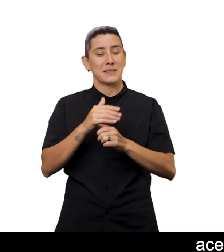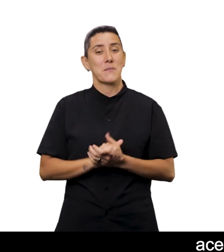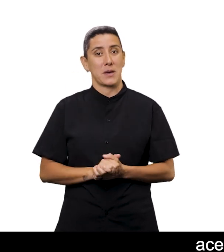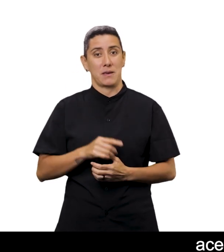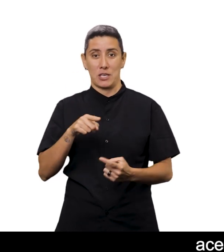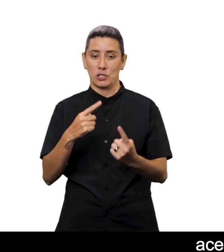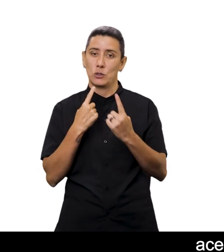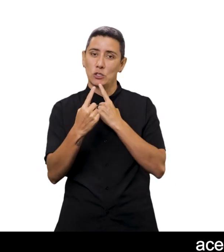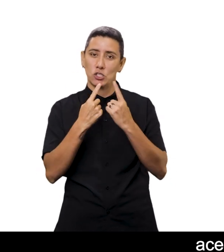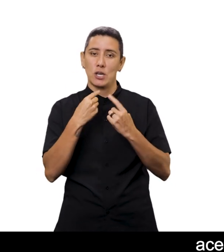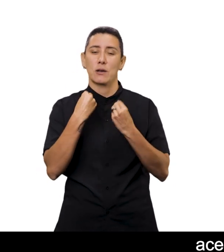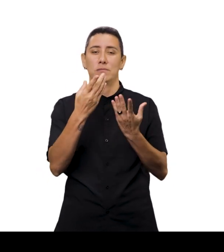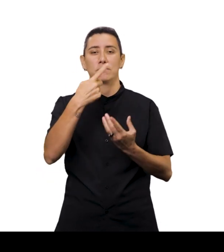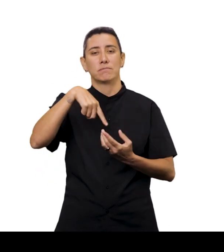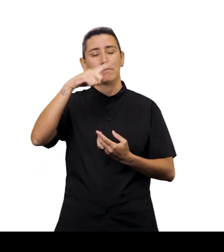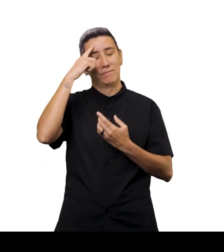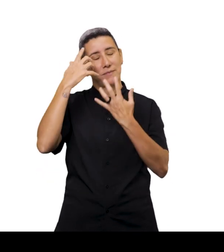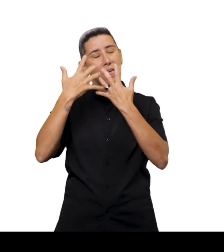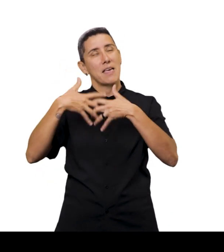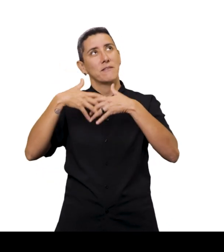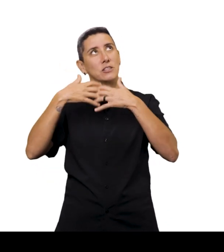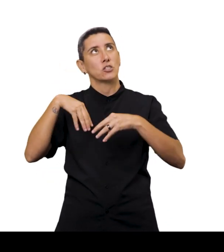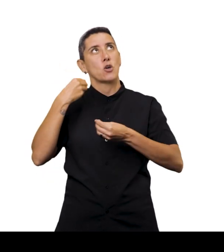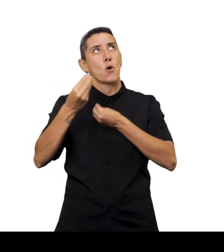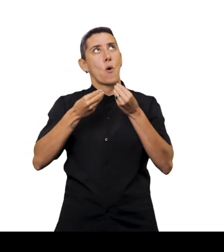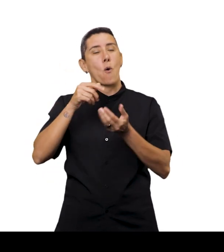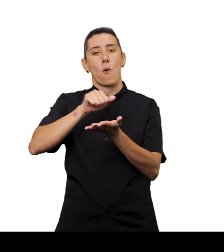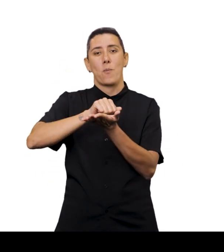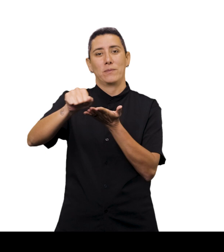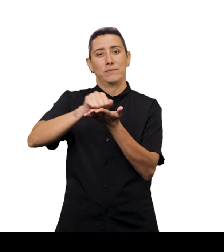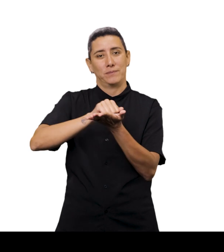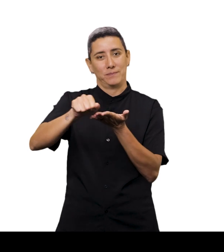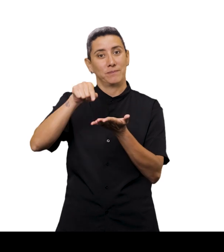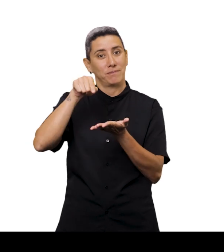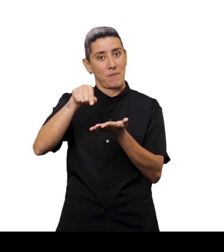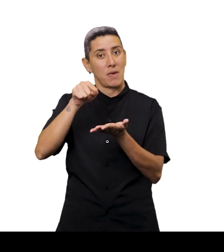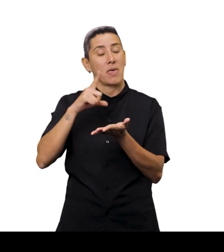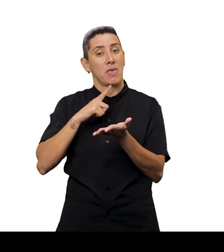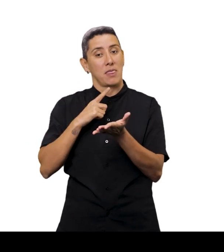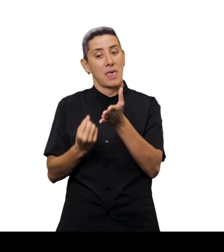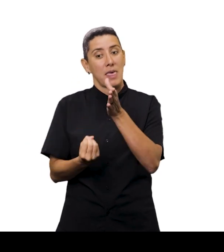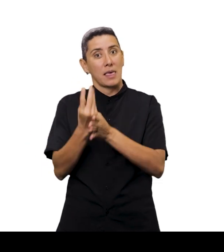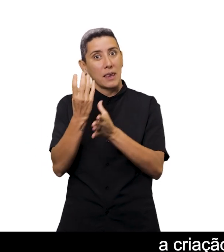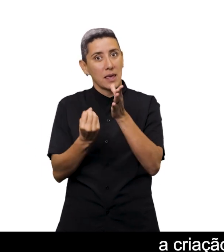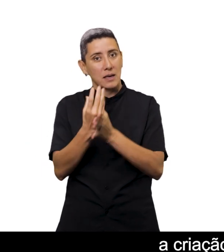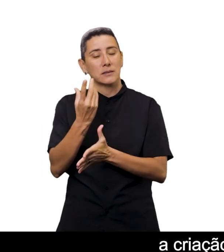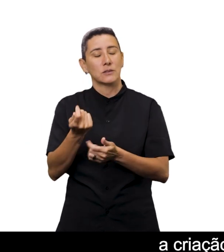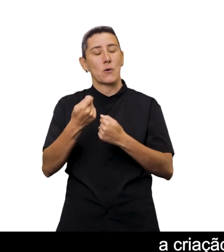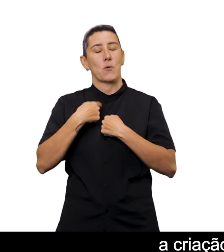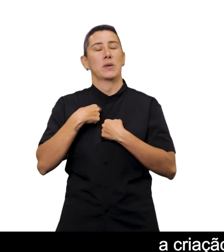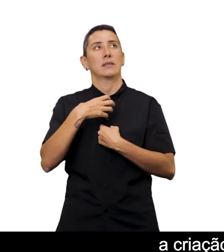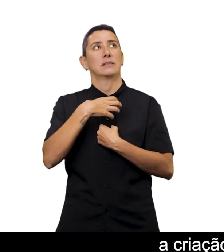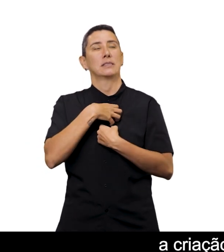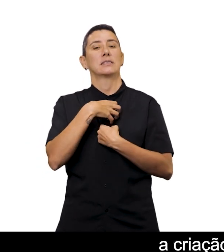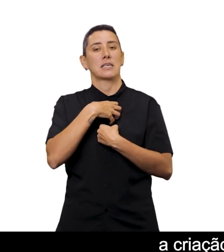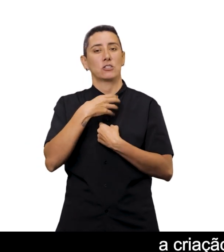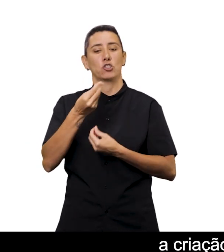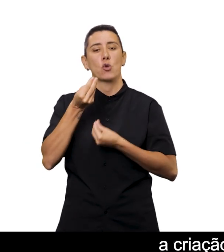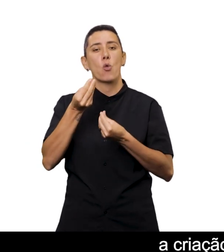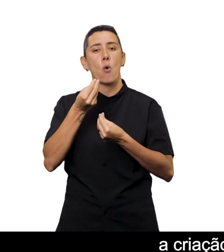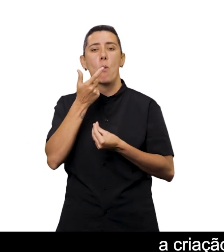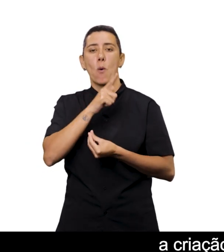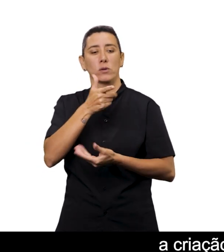masp.org.br/oficinas e participe conosco. Esse diálogo reflete um princípio central das serigrafistas: a criação